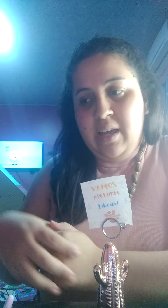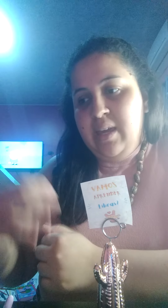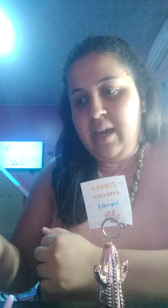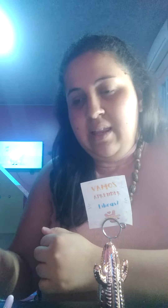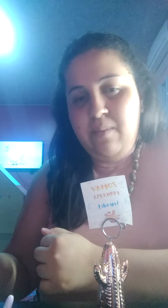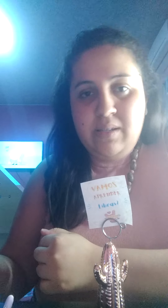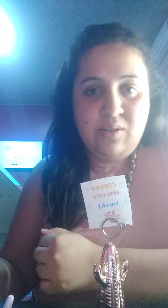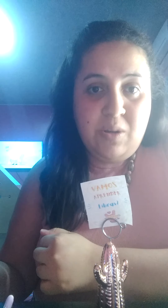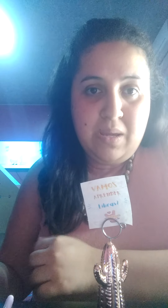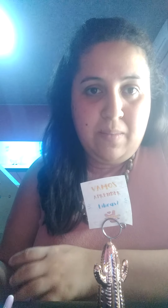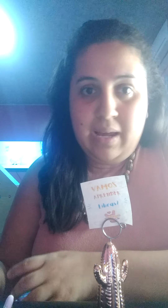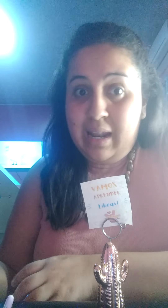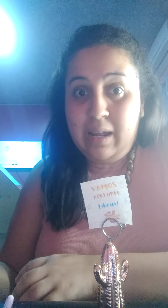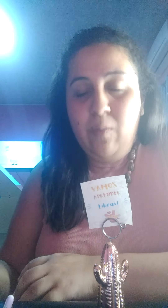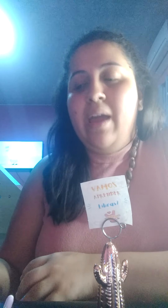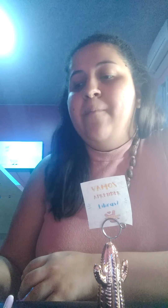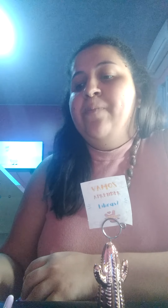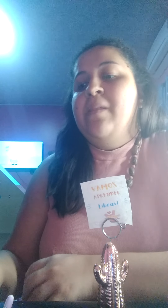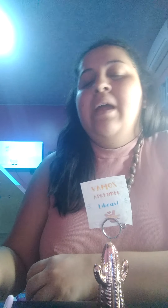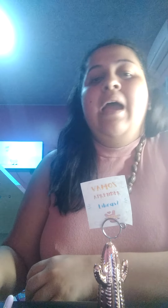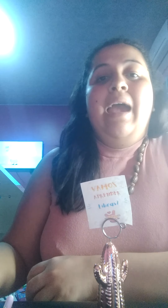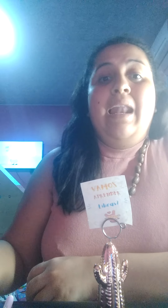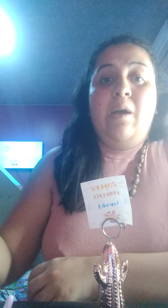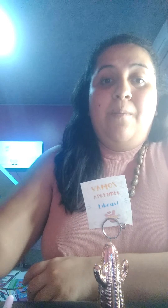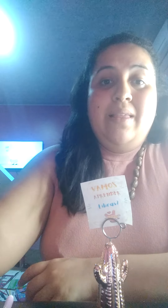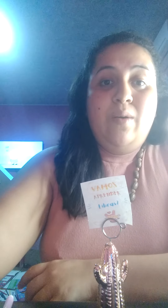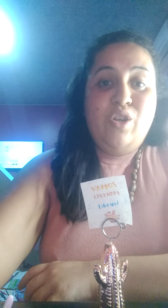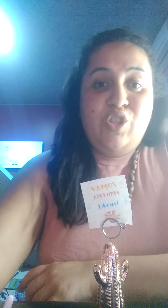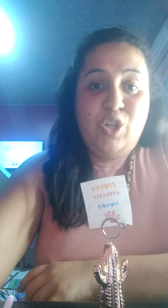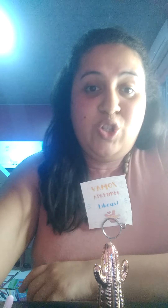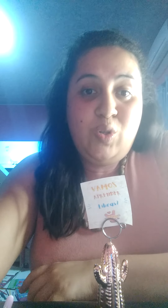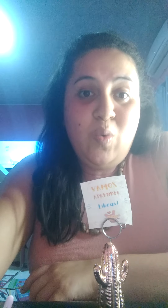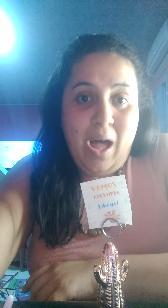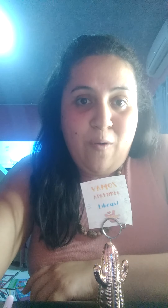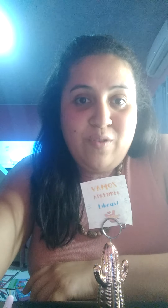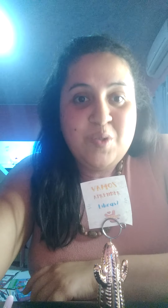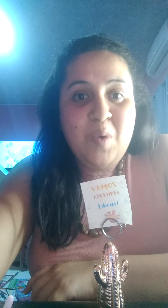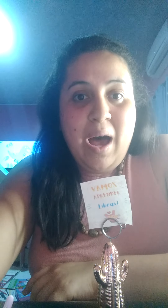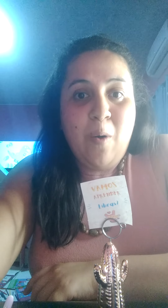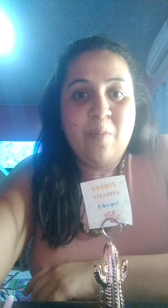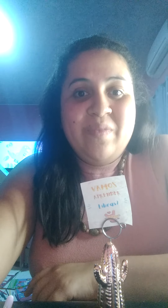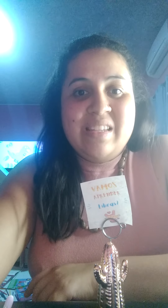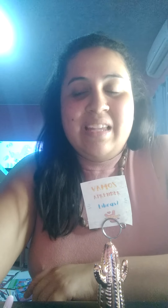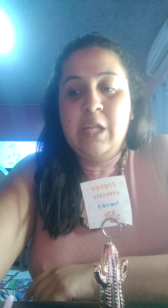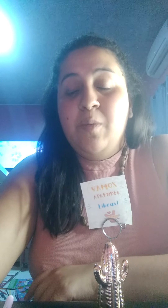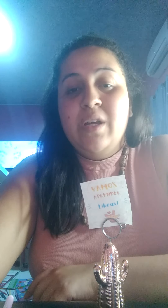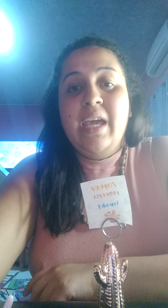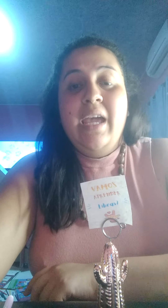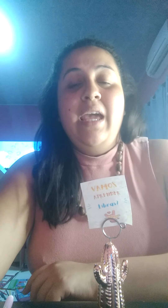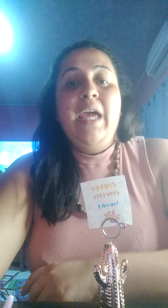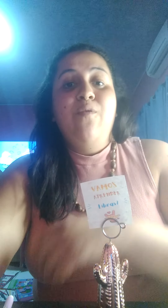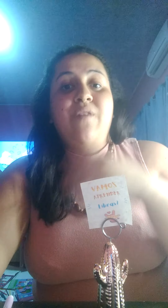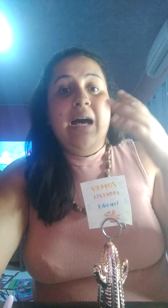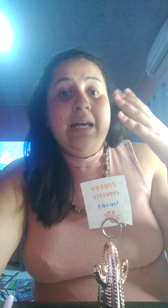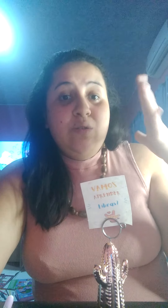que a Libras seja mímica, ela não é. Ela é uma língua gestual visual, tá certo? Porque eu faço com